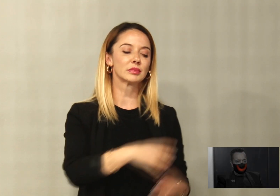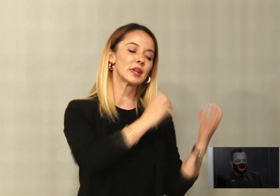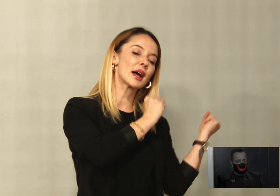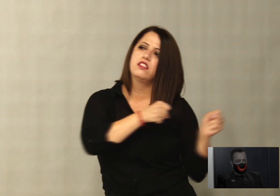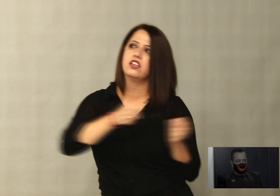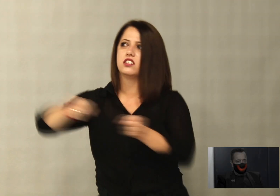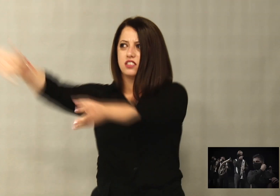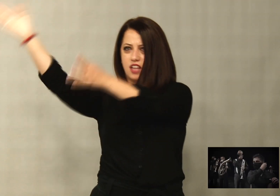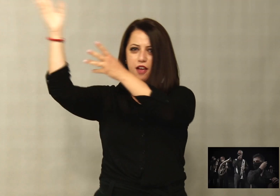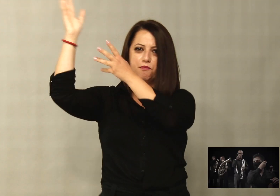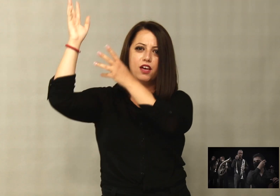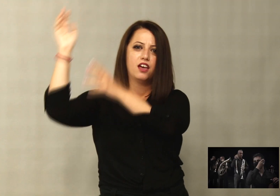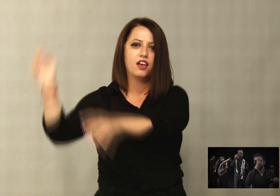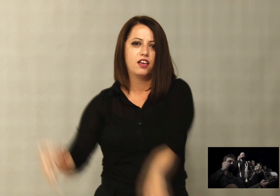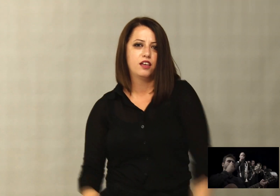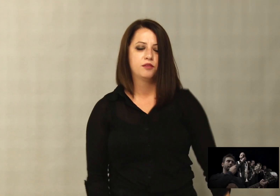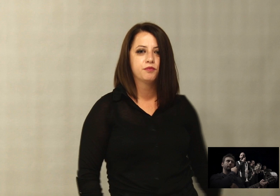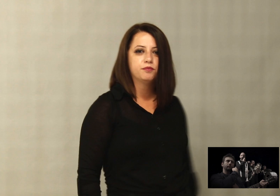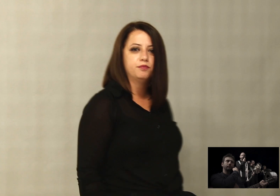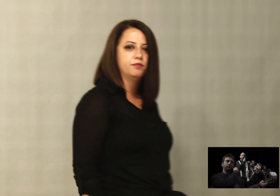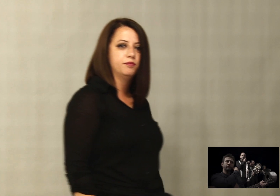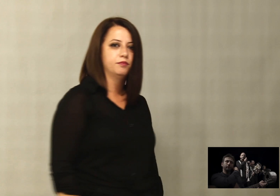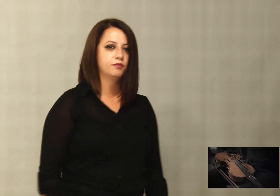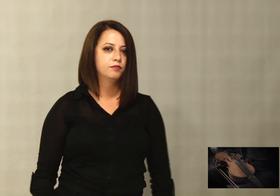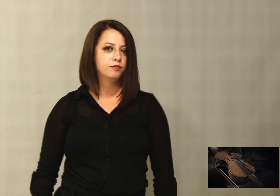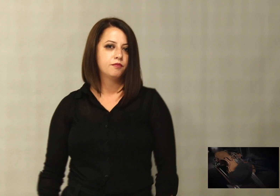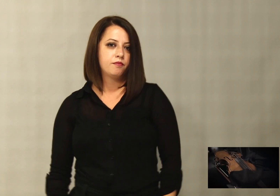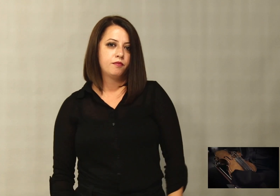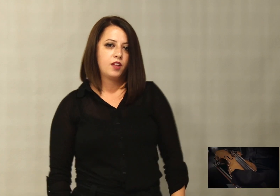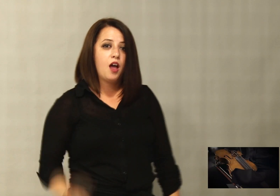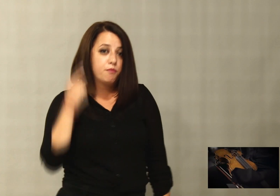đavol da te zeme.